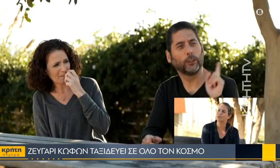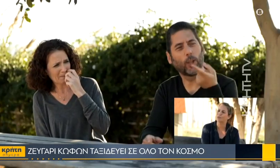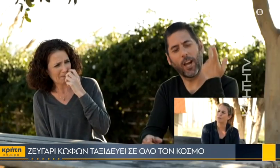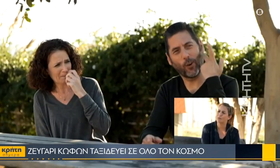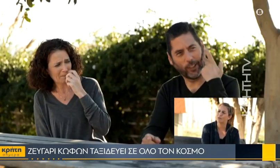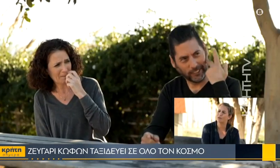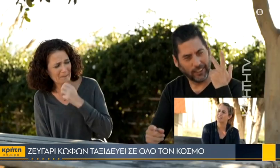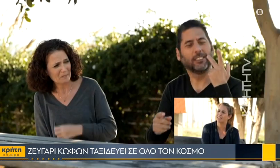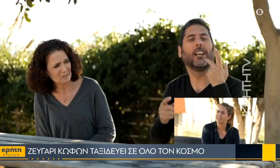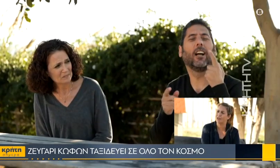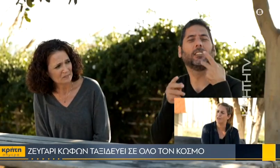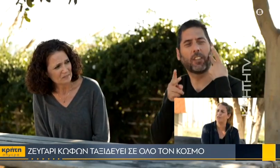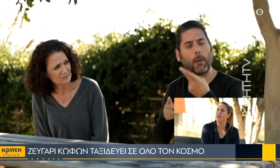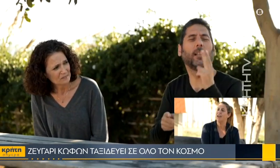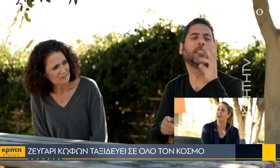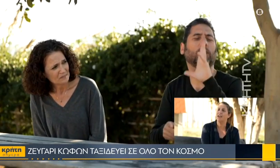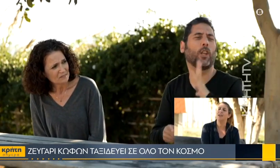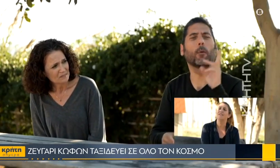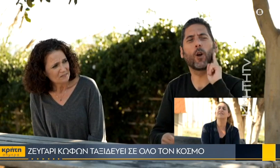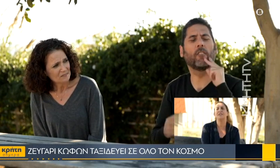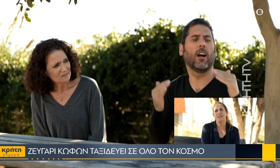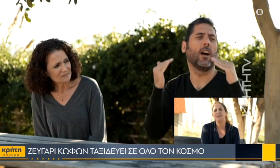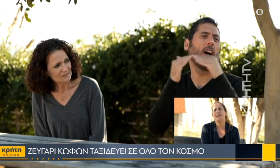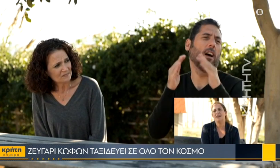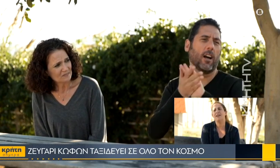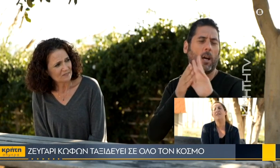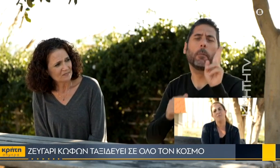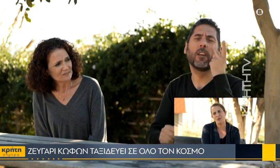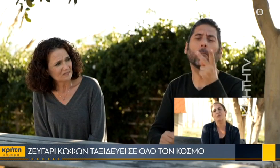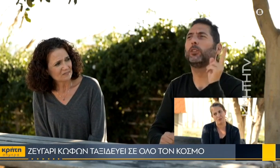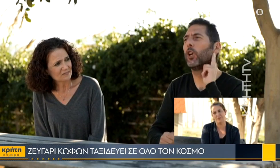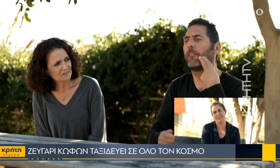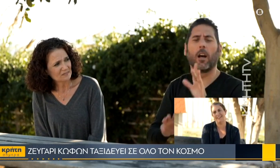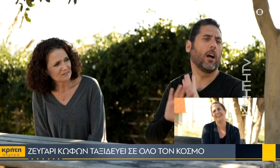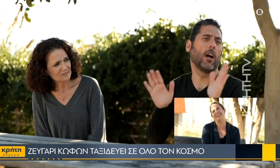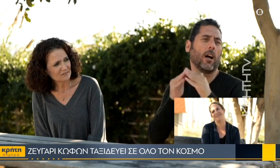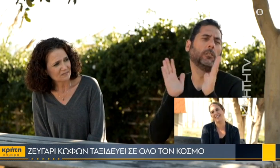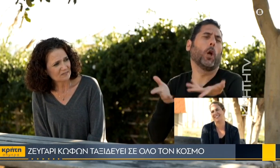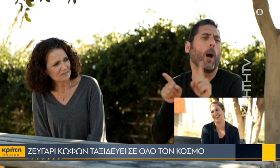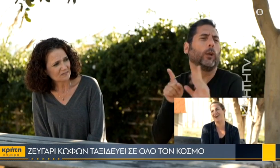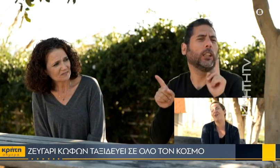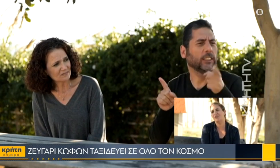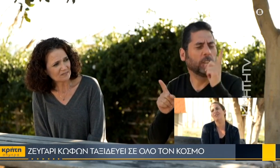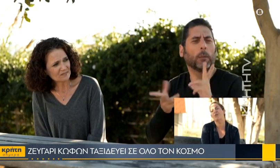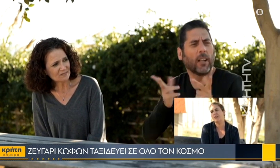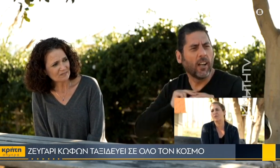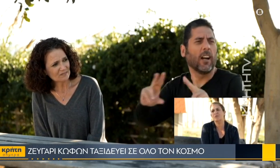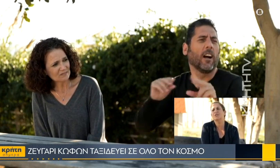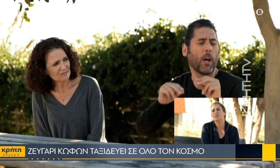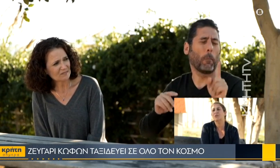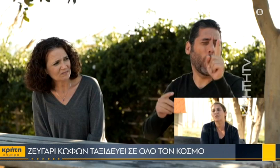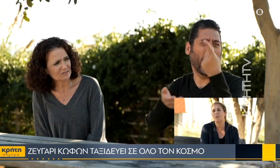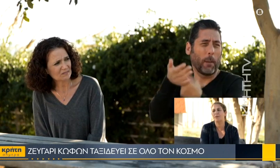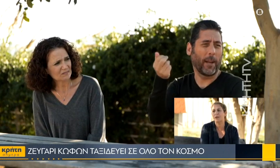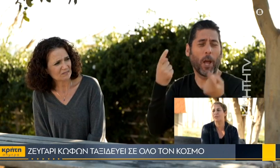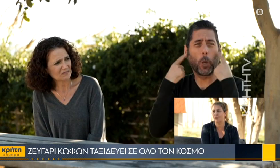Εγώ νομίζω το μήνυμα που θέλω να στείλω είναι μάλλον το ίδιο με την Κυριακή ουσιαστικά. Ότι κοφοί και ακούδες